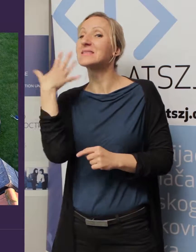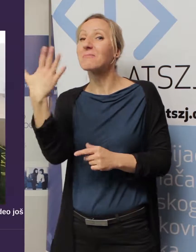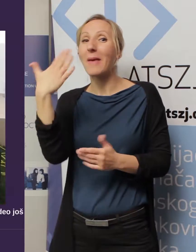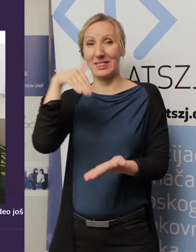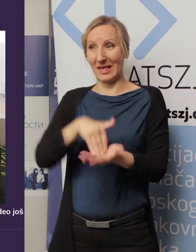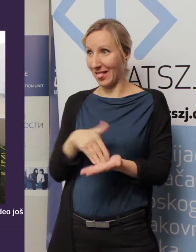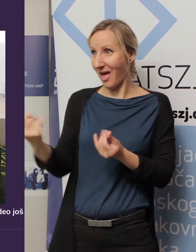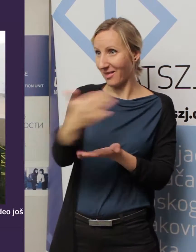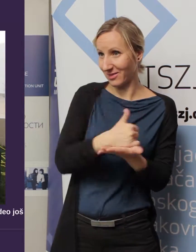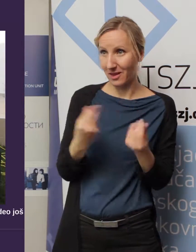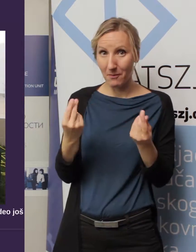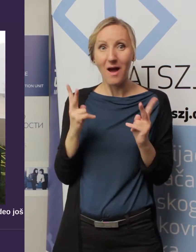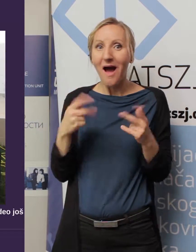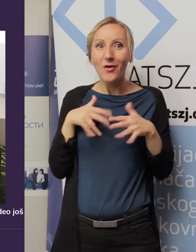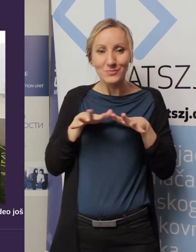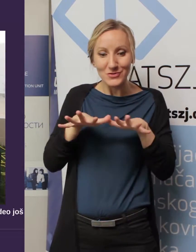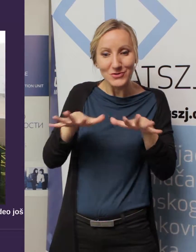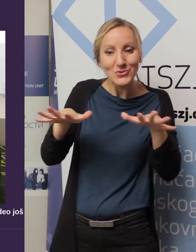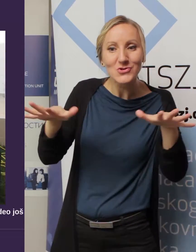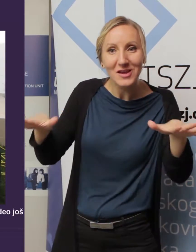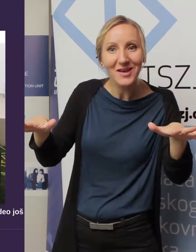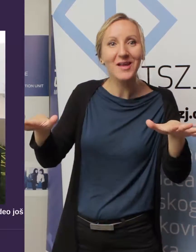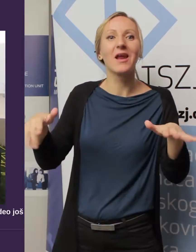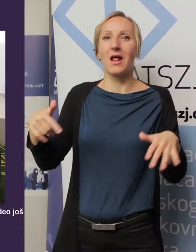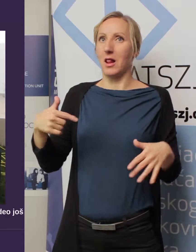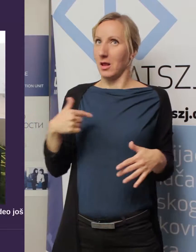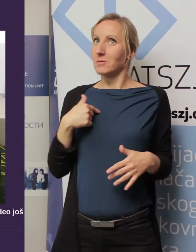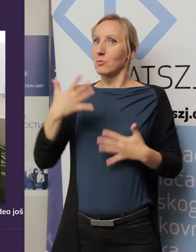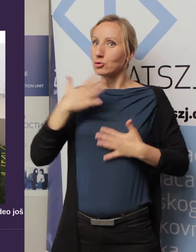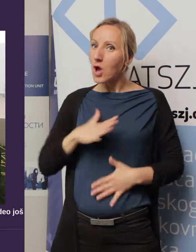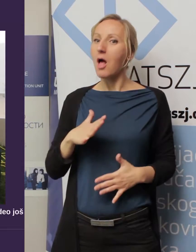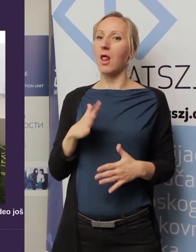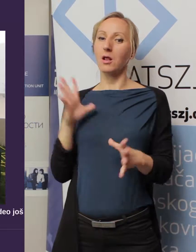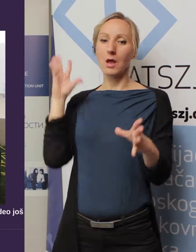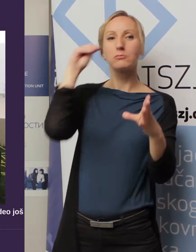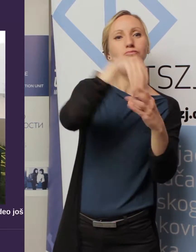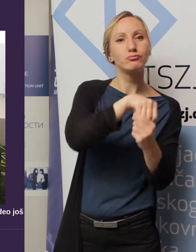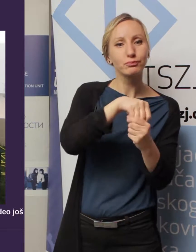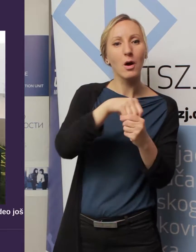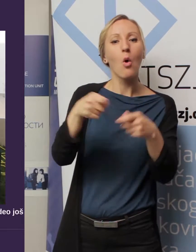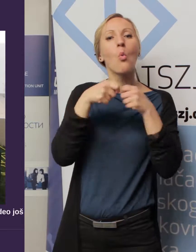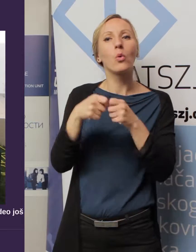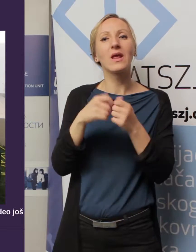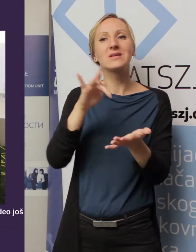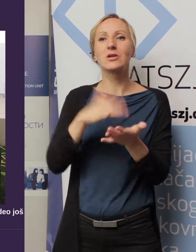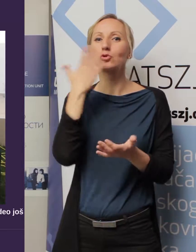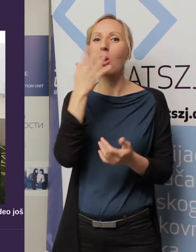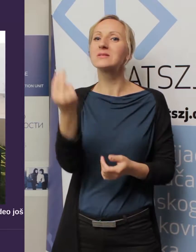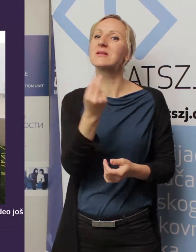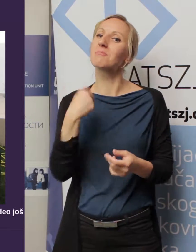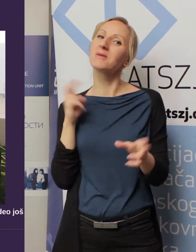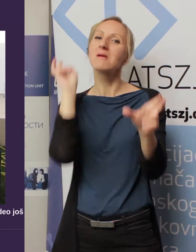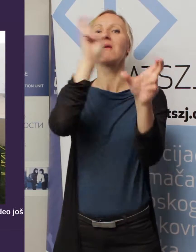25.000. Kako smo se dakle širili, razvila se potreba da budemo deo jedne mnogo veće nacionalne priče, to jeste Unija srednjoškolaca